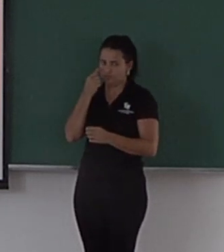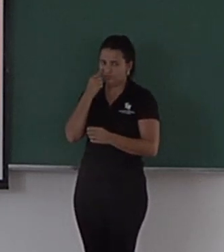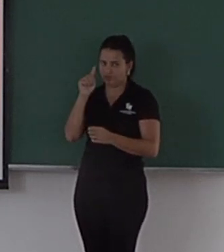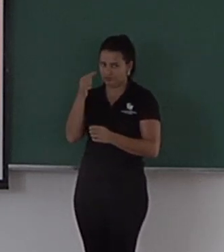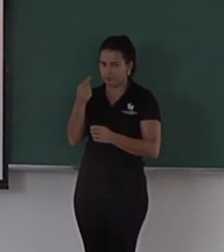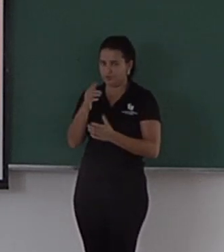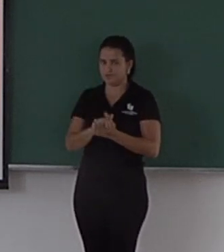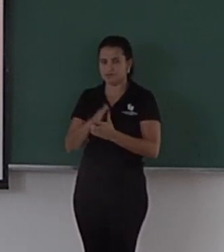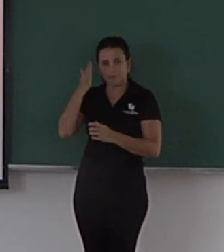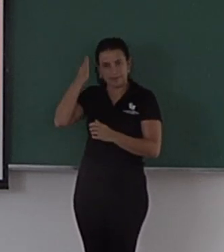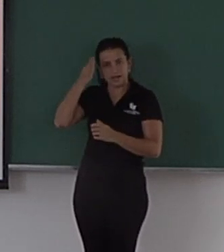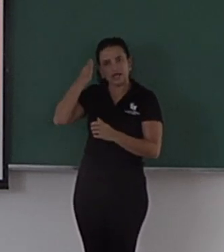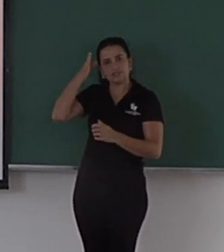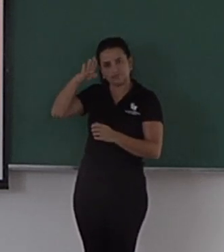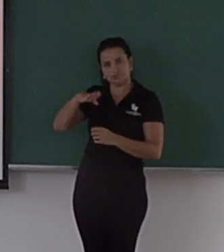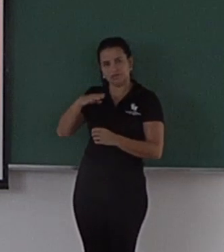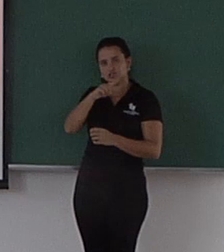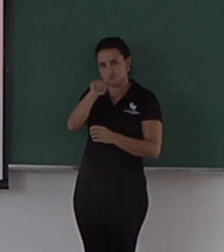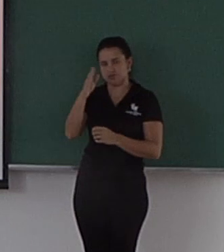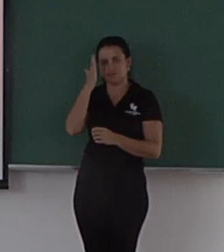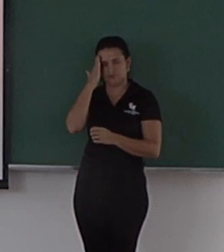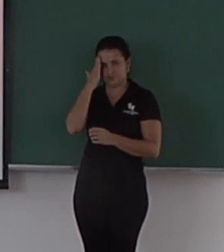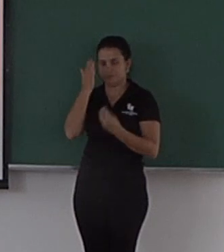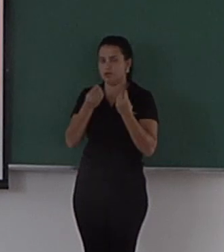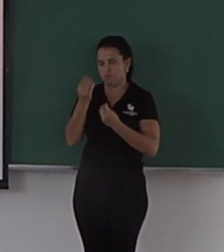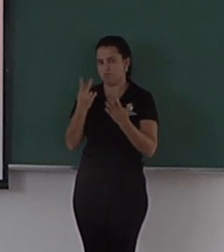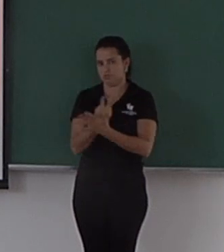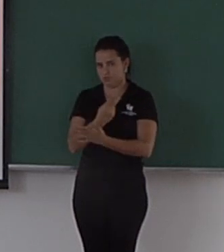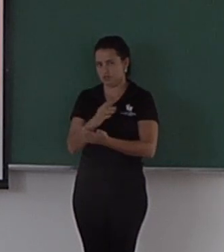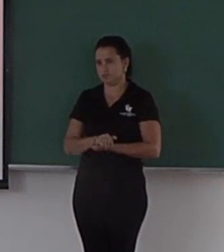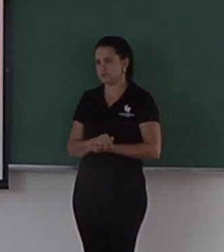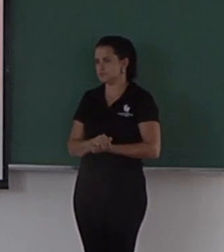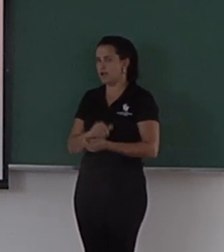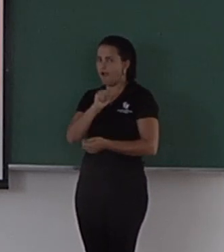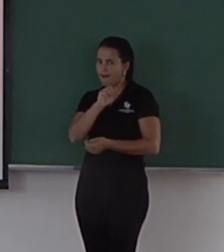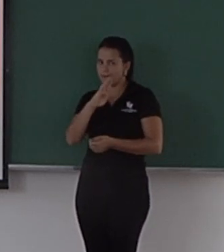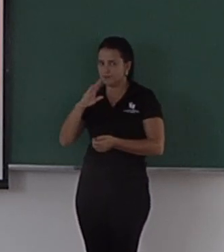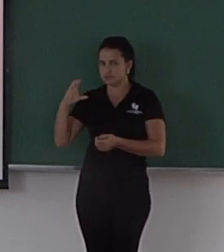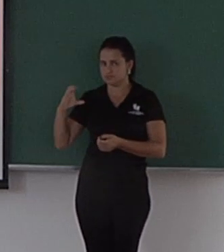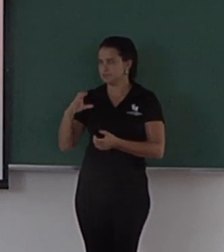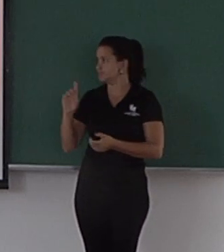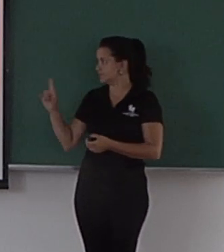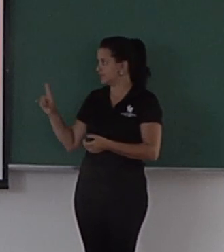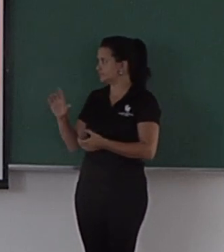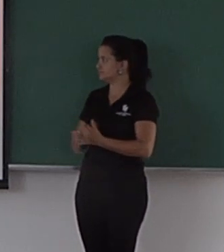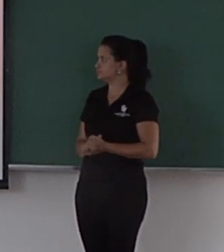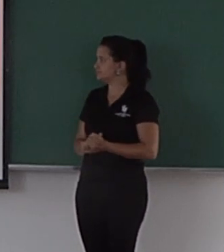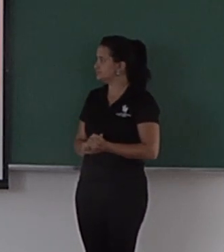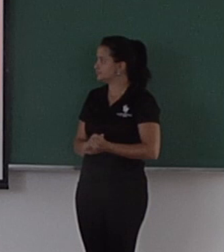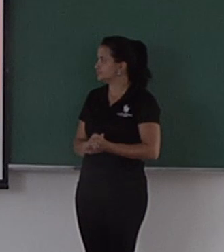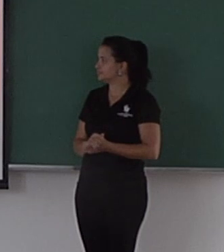provavelmente o colega vai falar do ABCD aí do atendimento. O agente químico, ele pode afetar